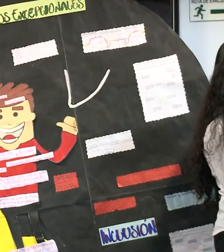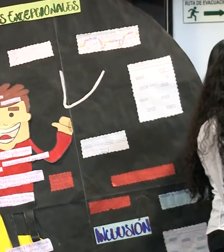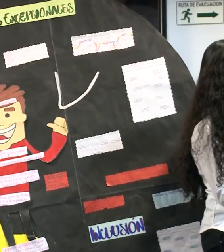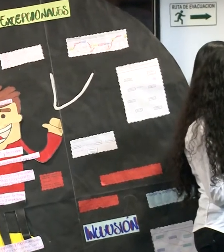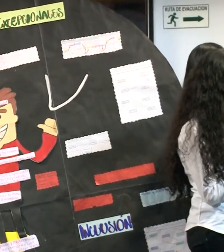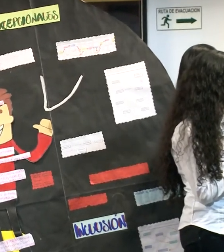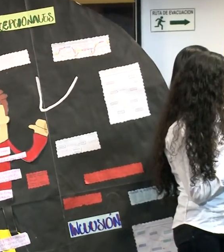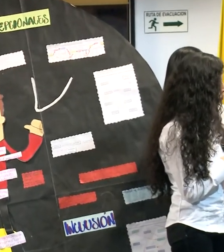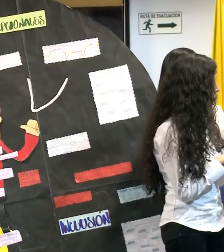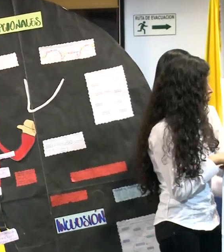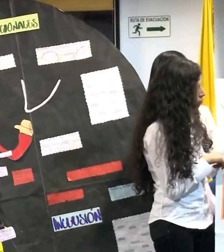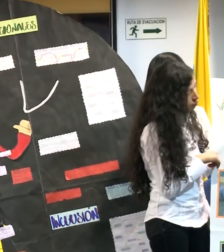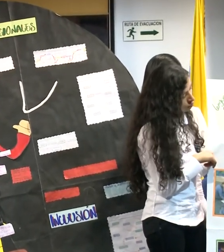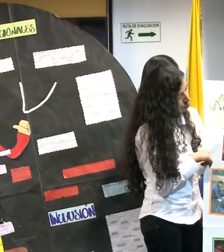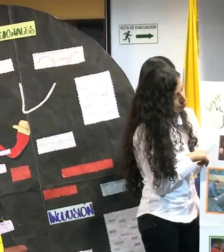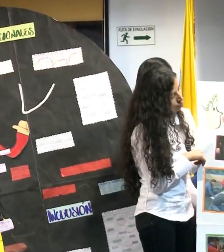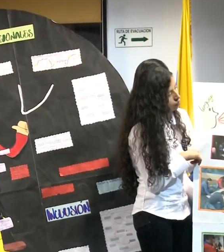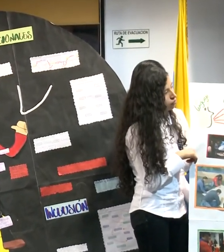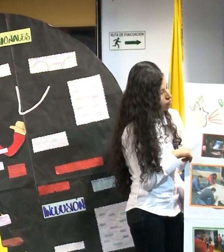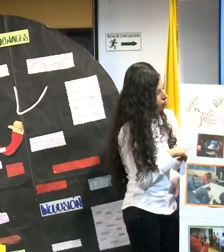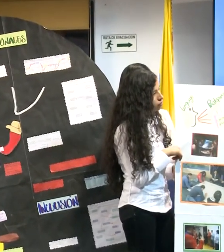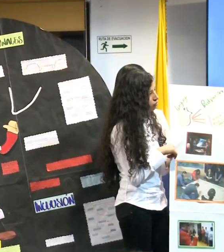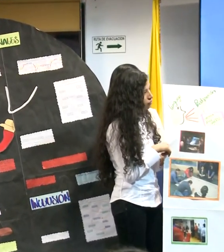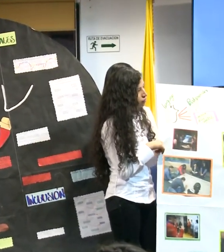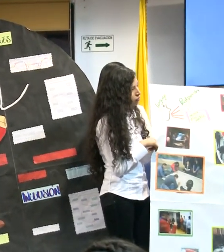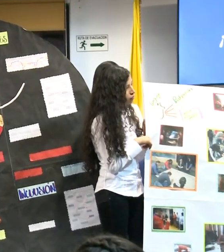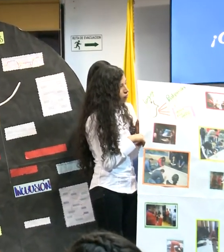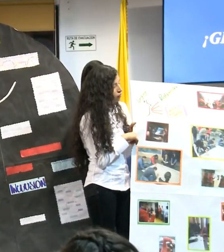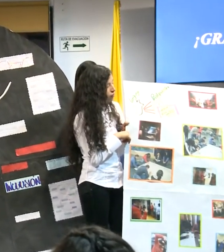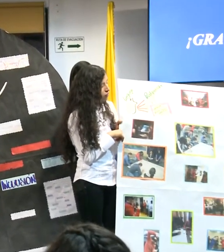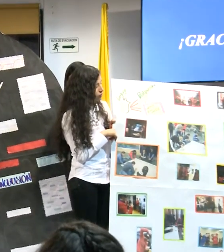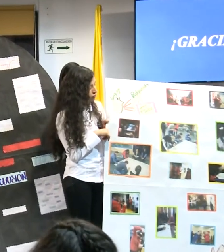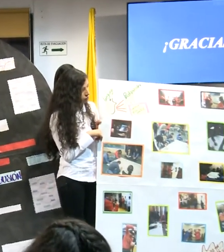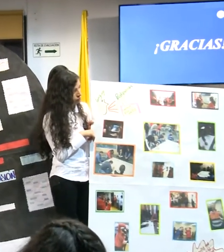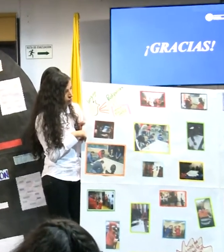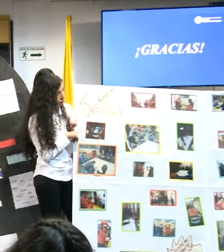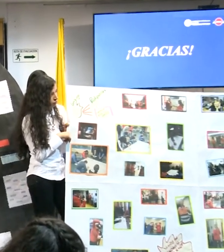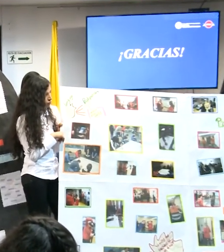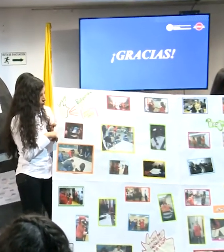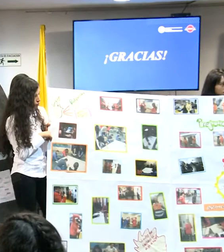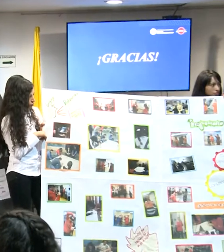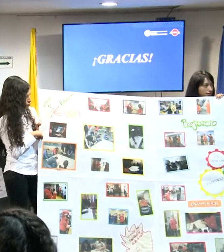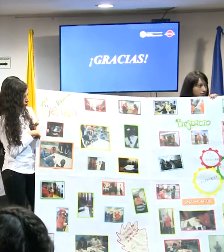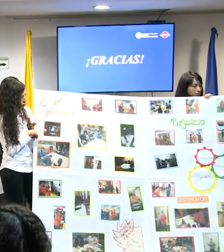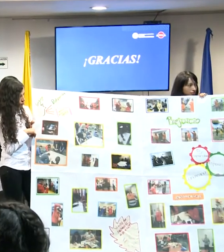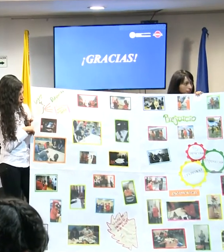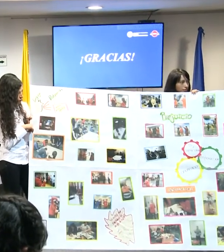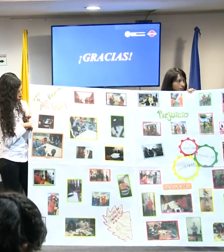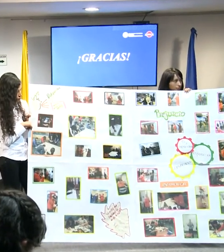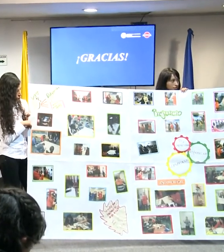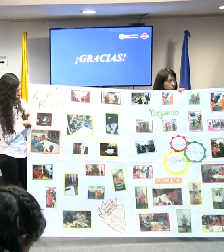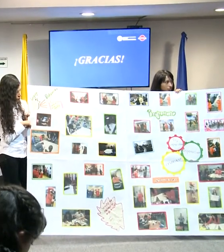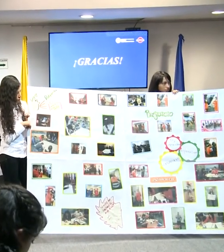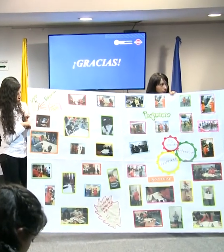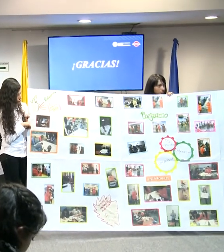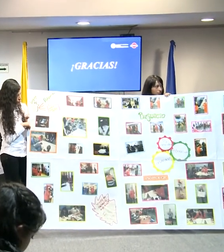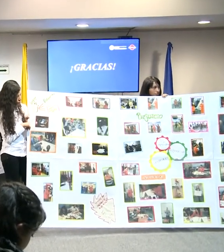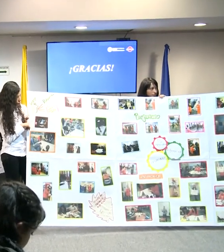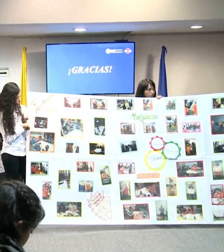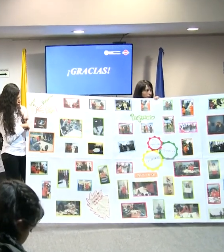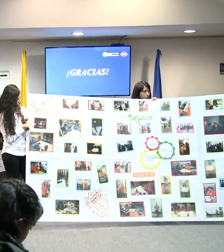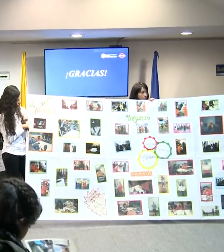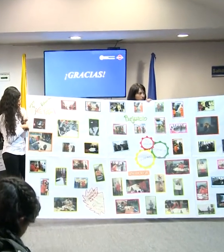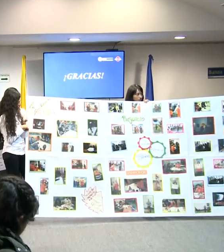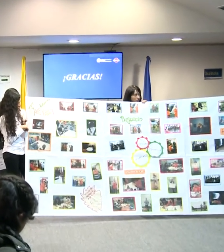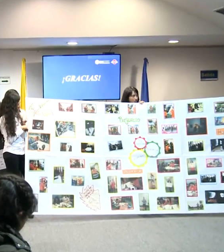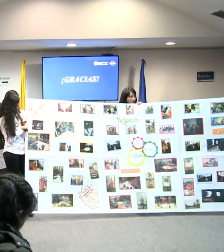sabemos de astronomía, y pues al principio contábamos, o sea, teníamos ese problema, porque nosotros creímos que nuestro rol era llegar a hacer